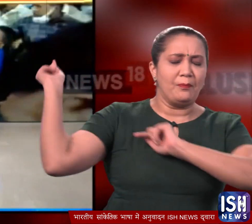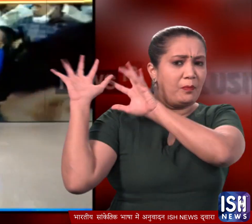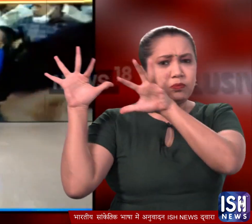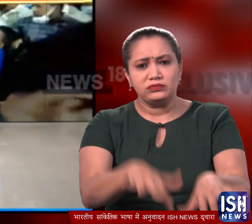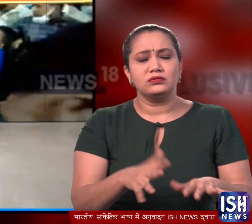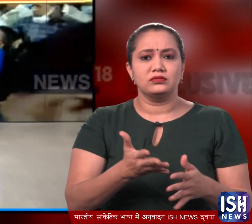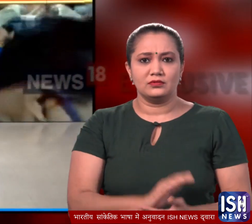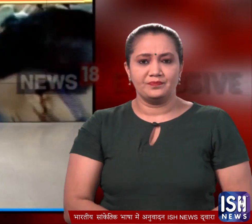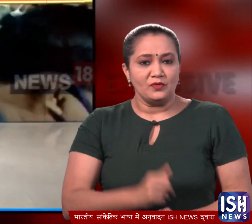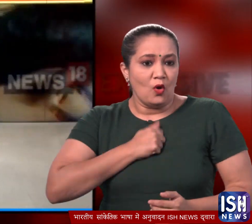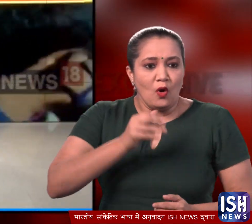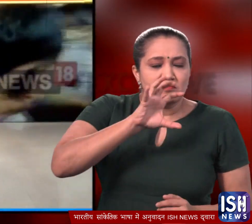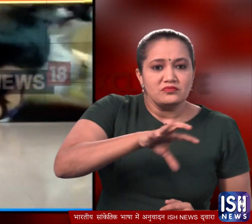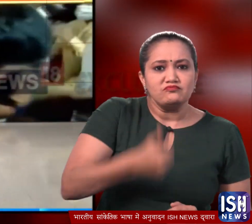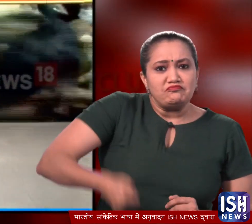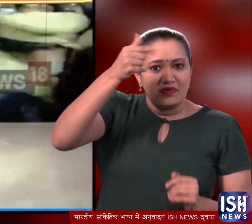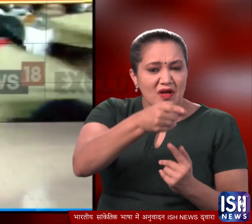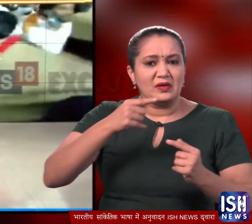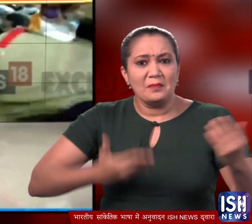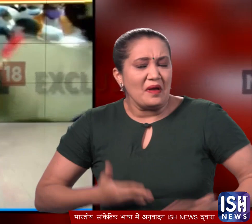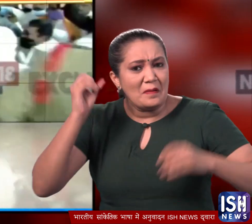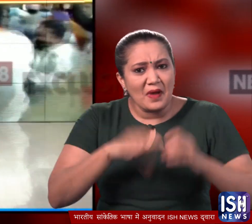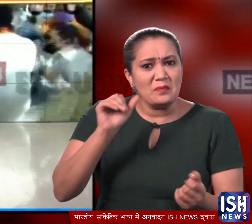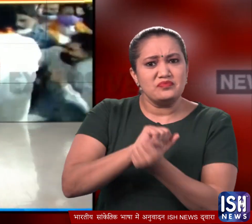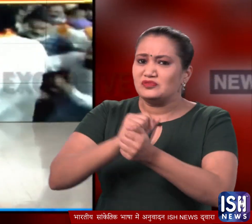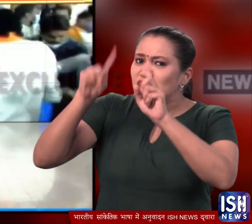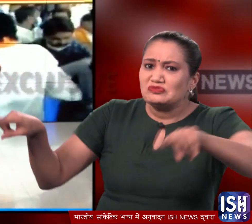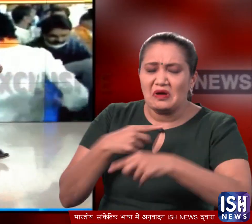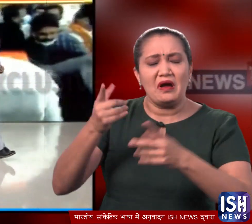से बदसलूकी पर उनका गुस्सा 7वें आसमान पर पहुंच चुका था,